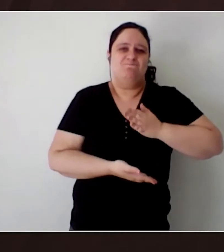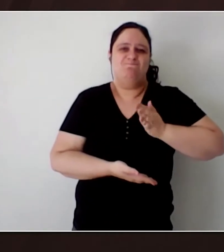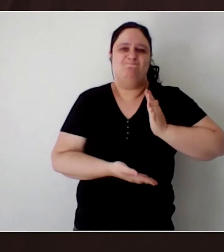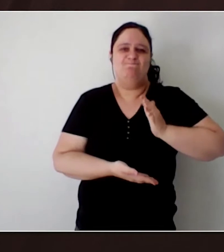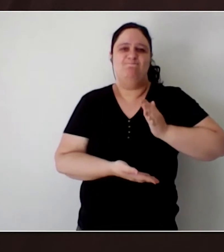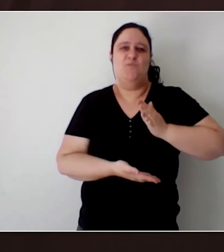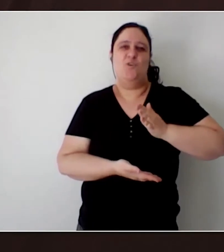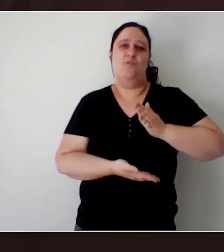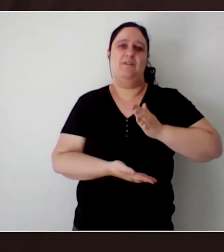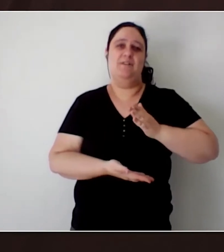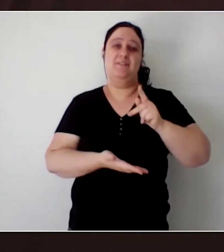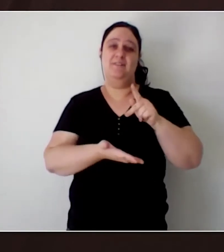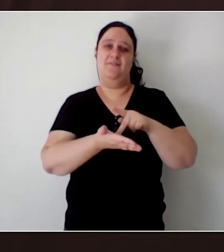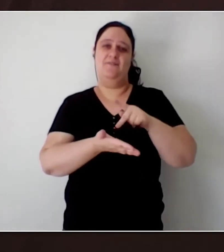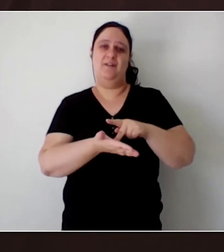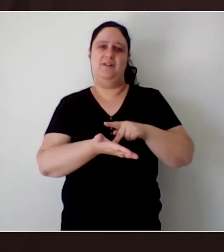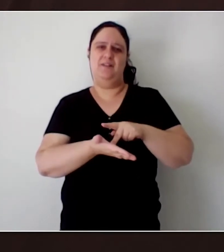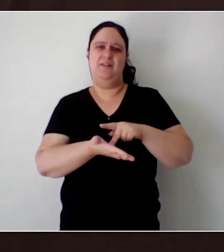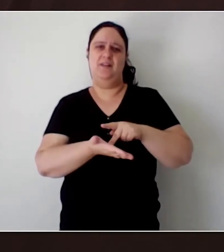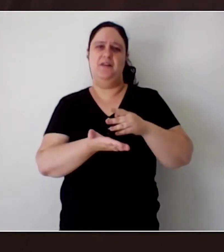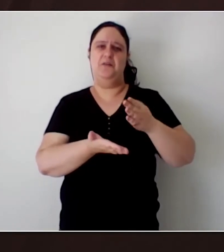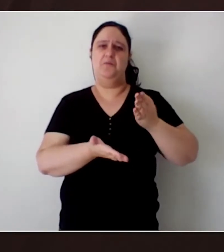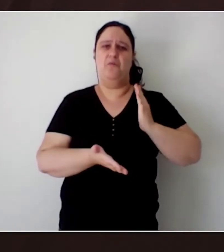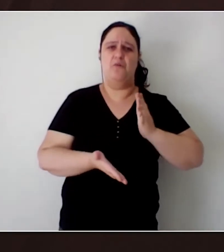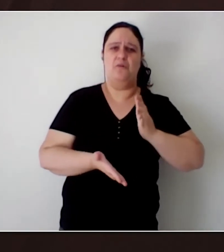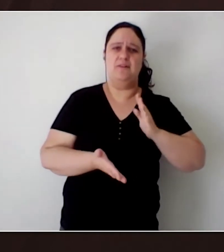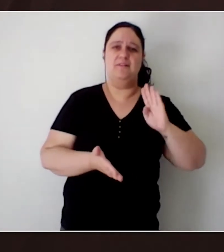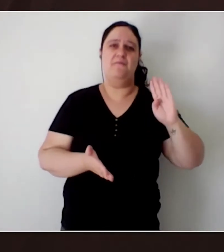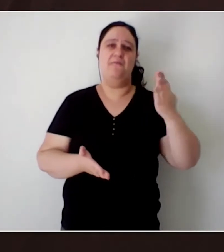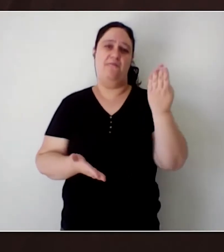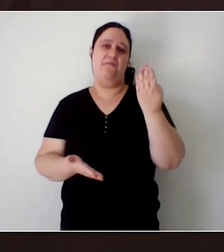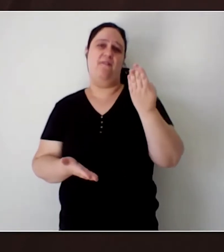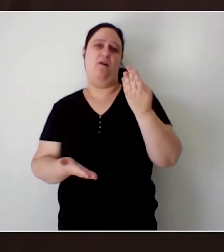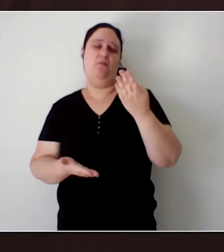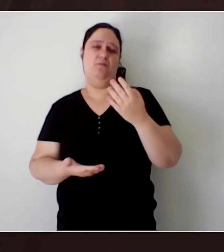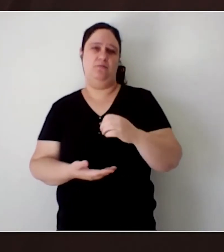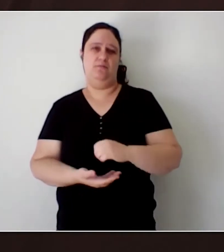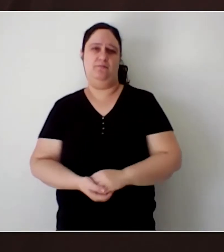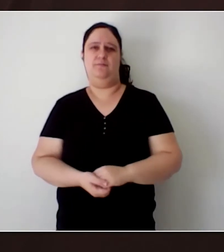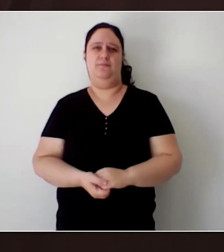Que tipo de coração produz que tipo de fruto?